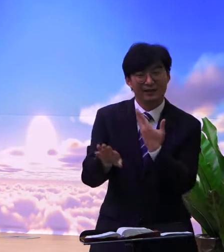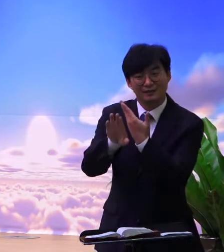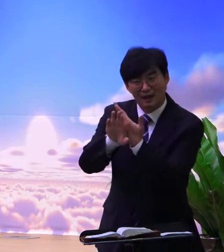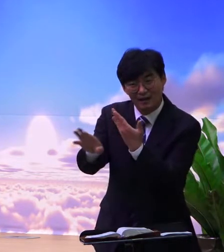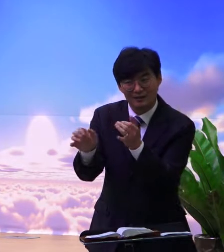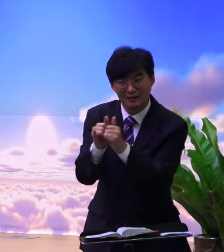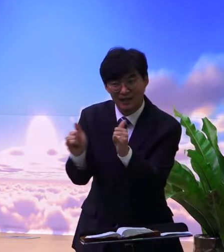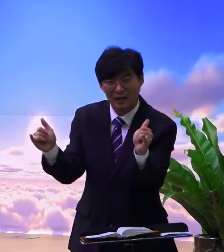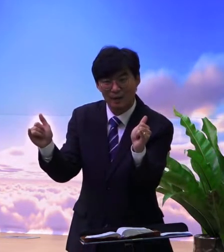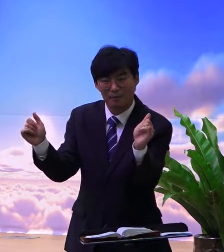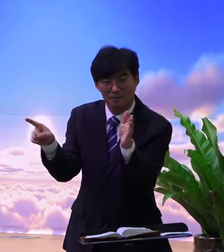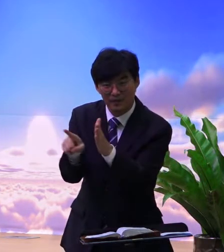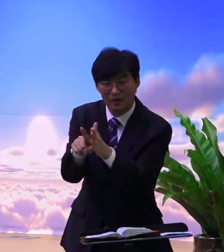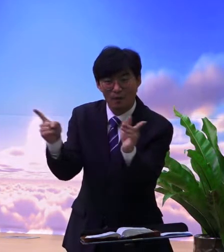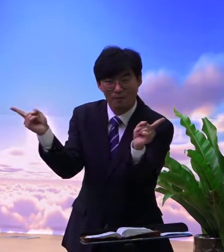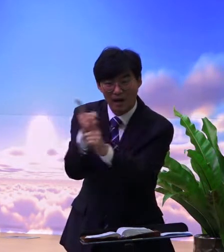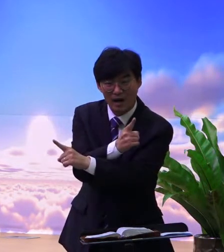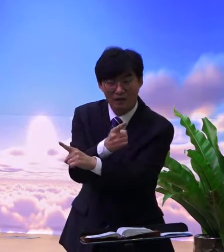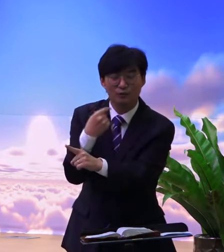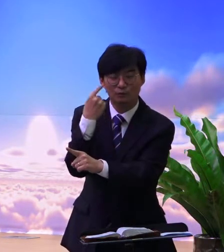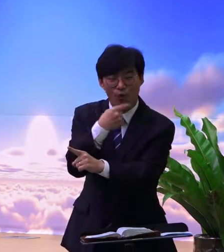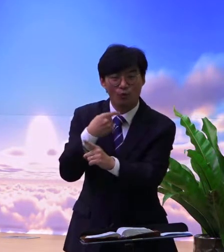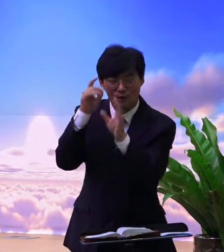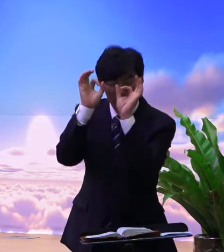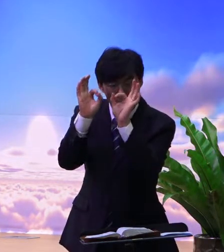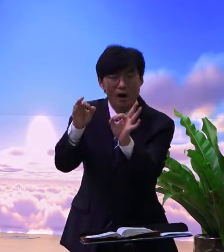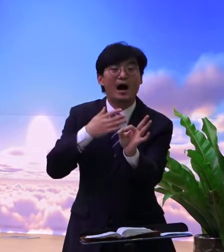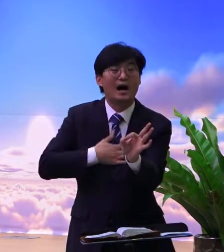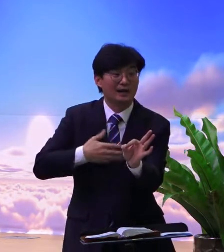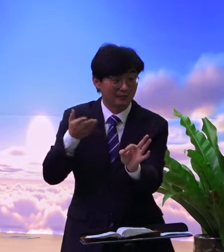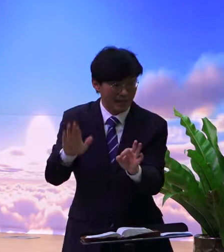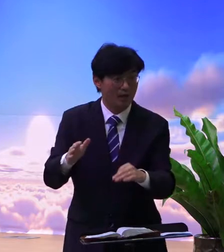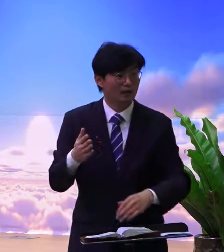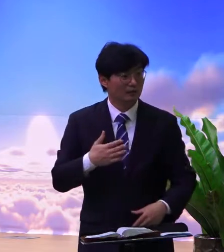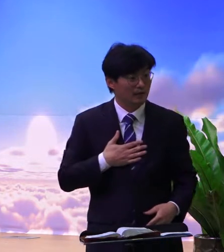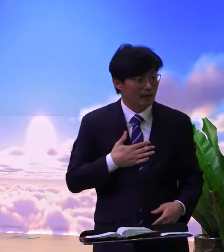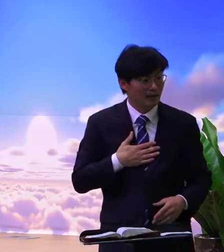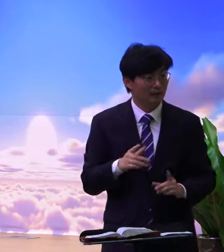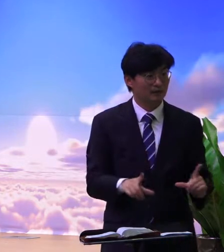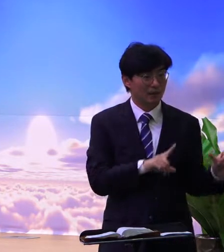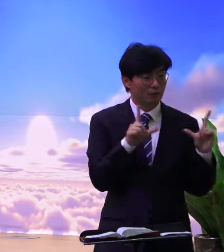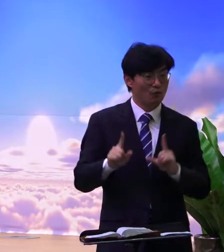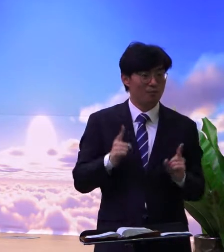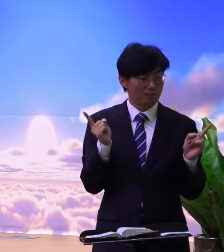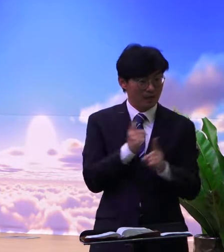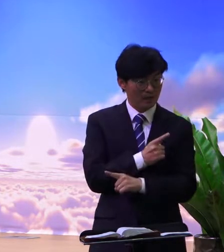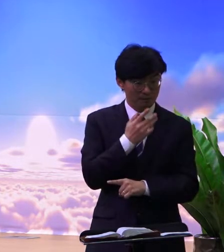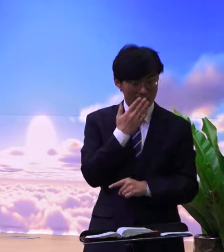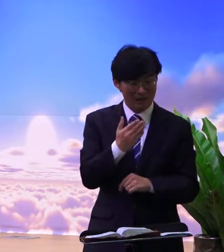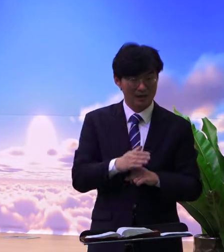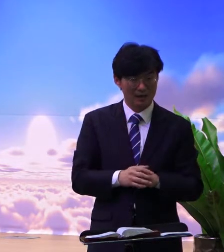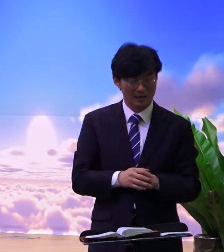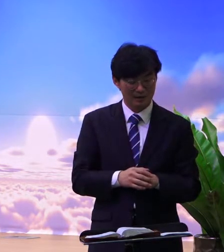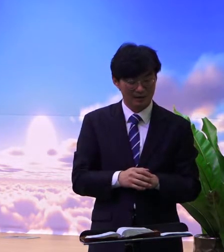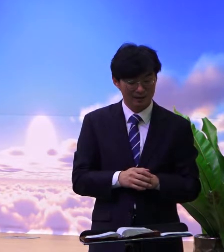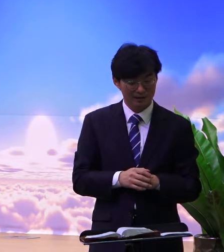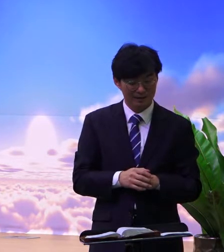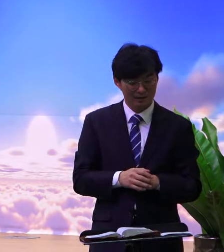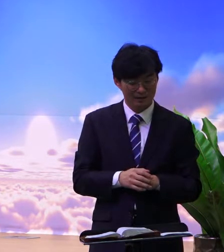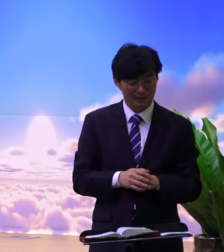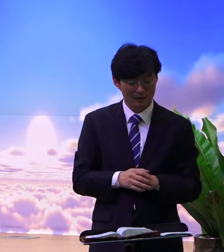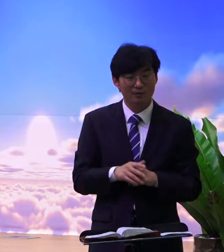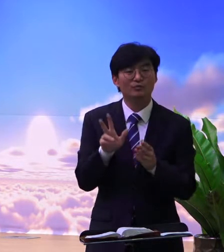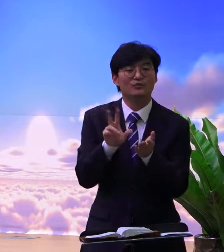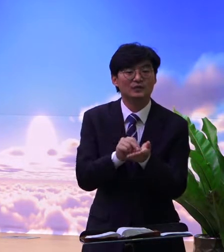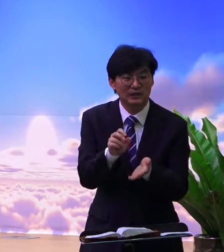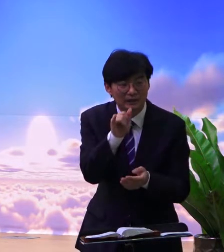삶 속에서 역사하시고 내 삶 속에 그 기적을 행하신다고 하는 것을 믿지 못한다는 것입니다. 이건 정말